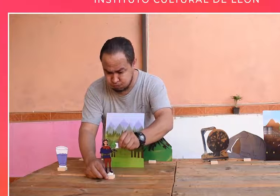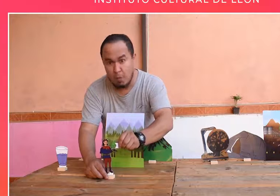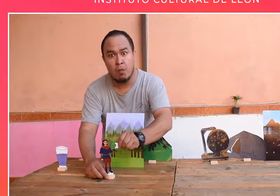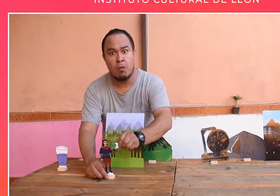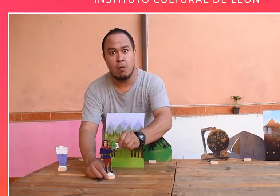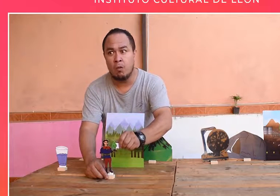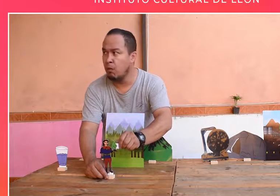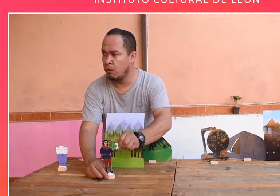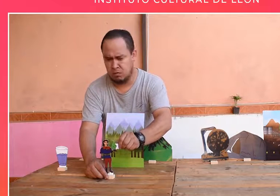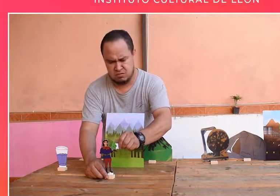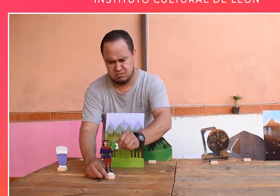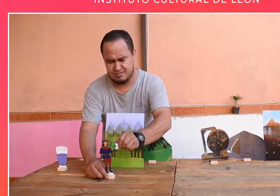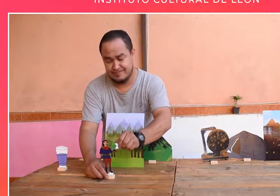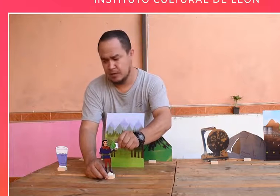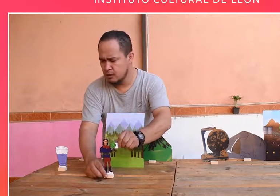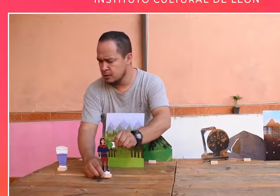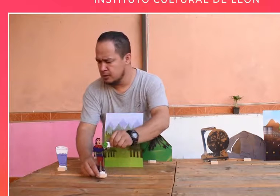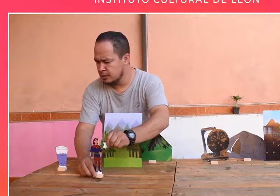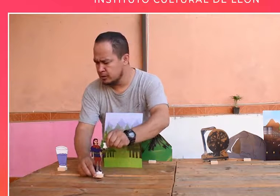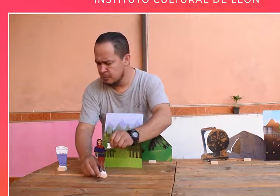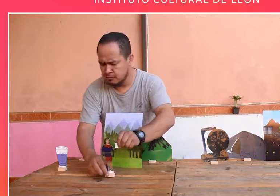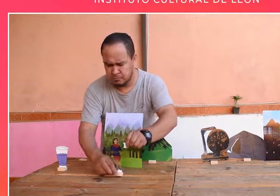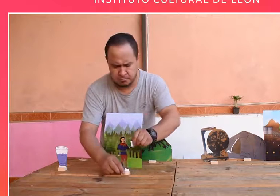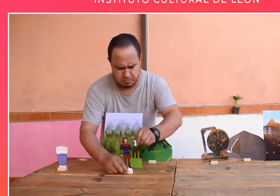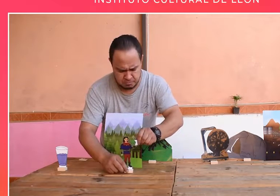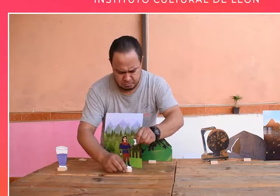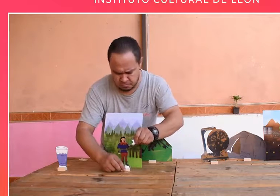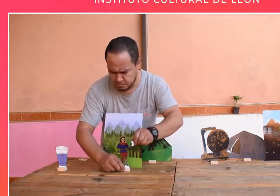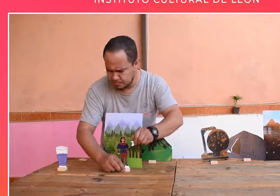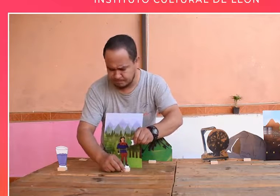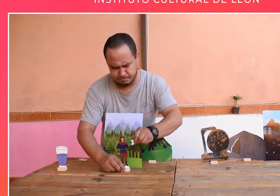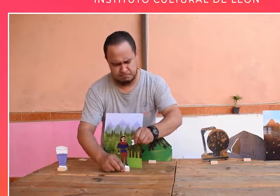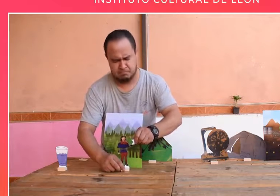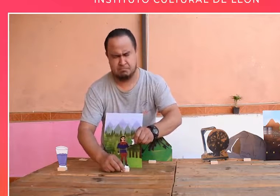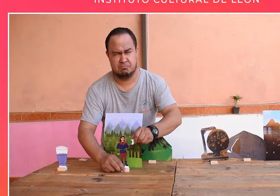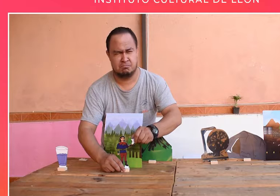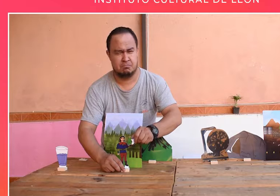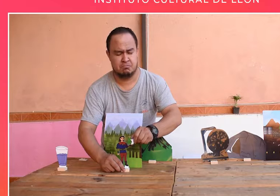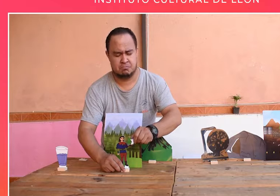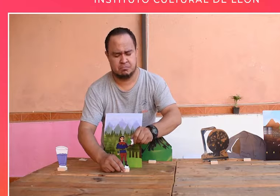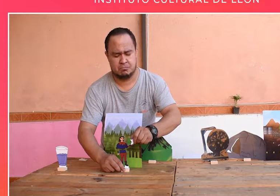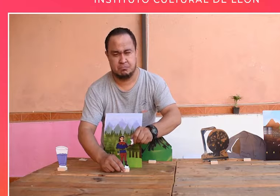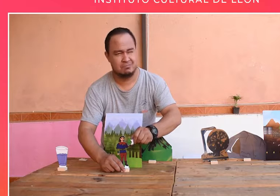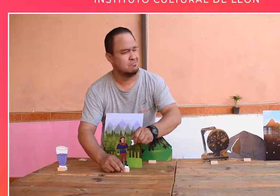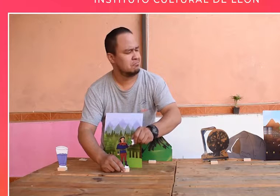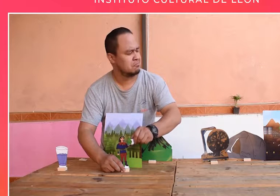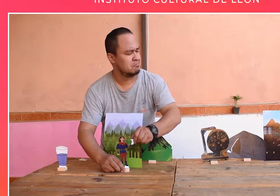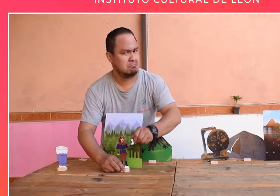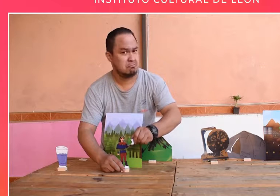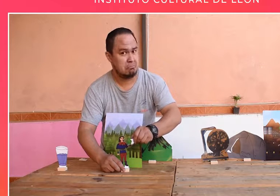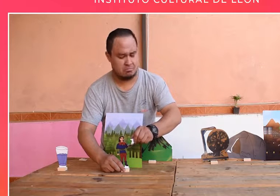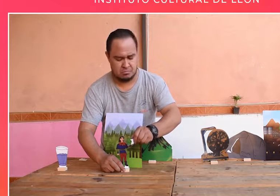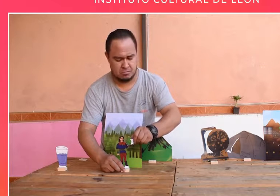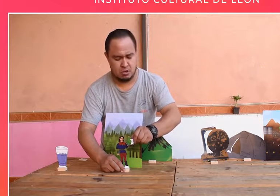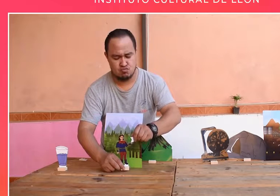subió a su hombro. El príncipe se sintió muy extraño. Era raro que el sapo se estuviera comportando de esa